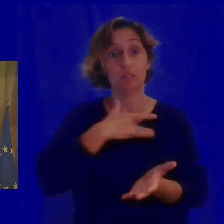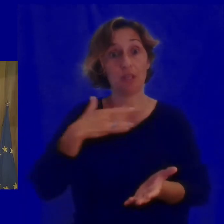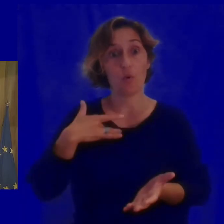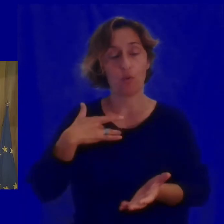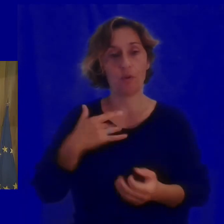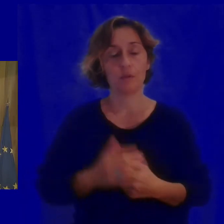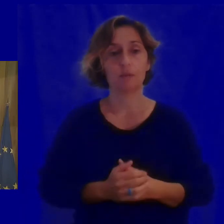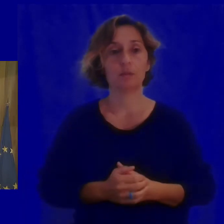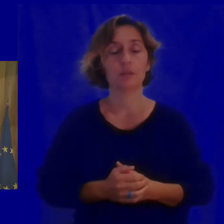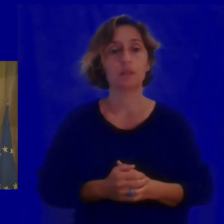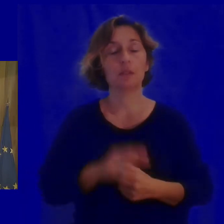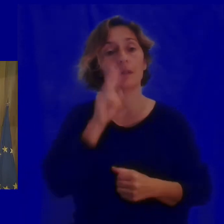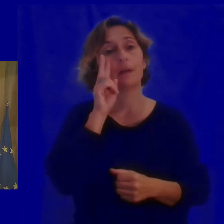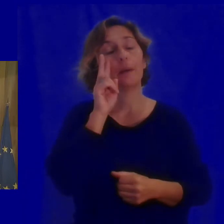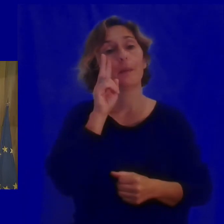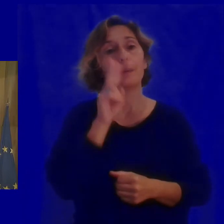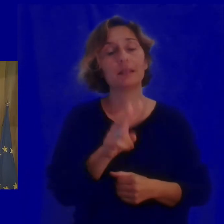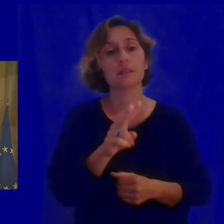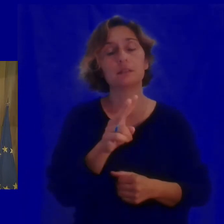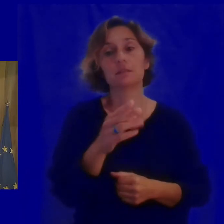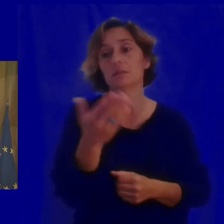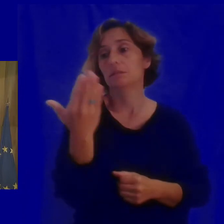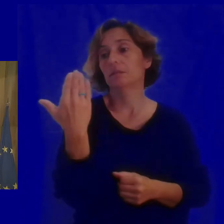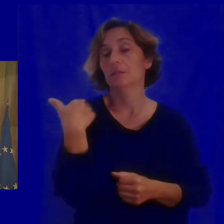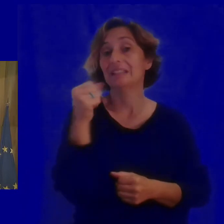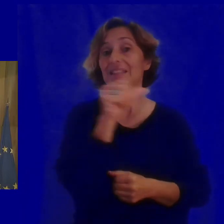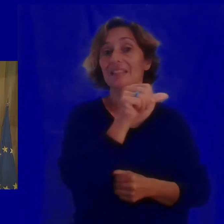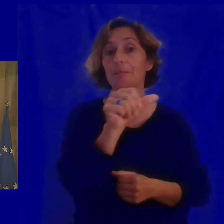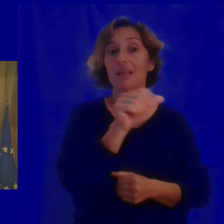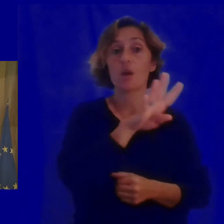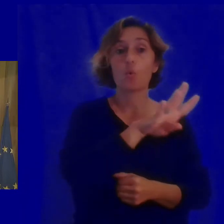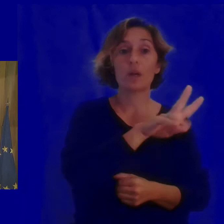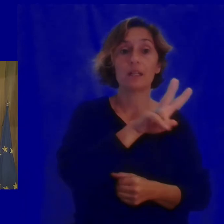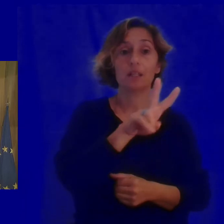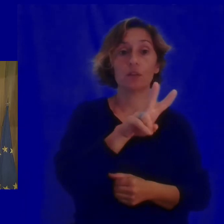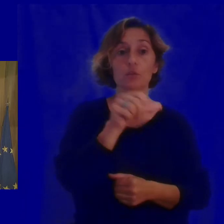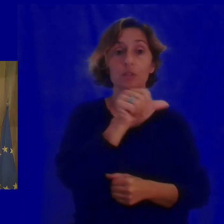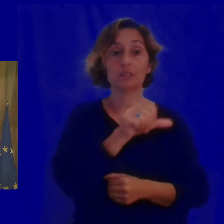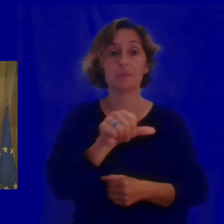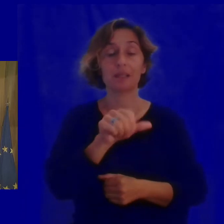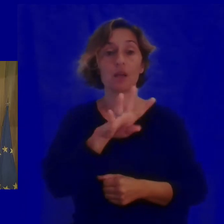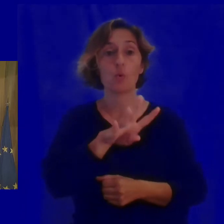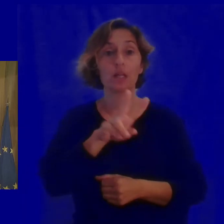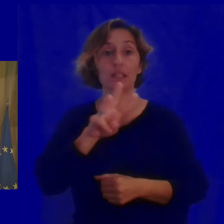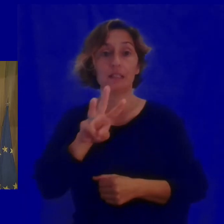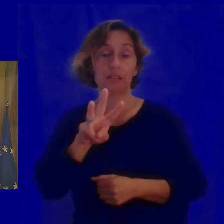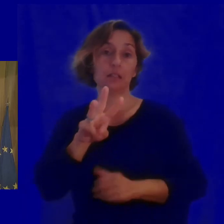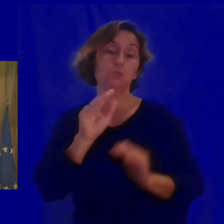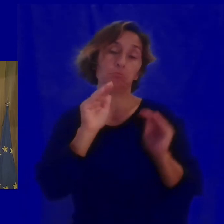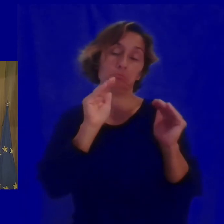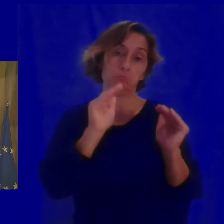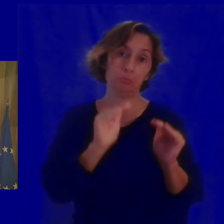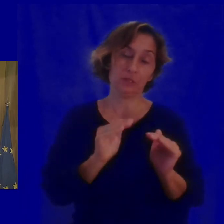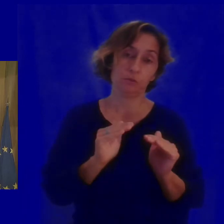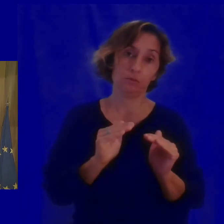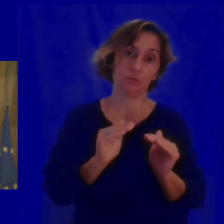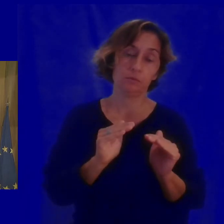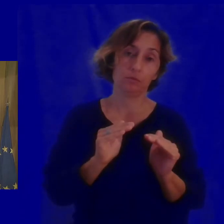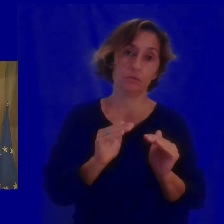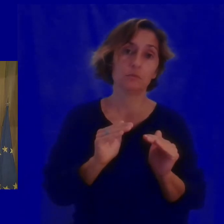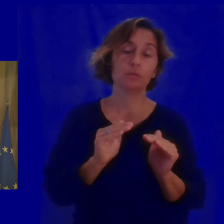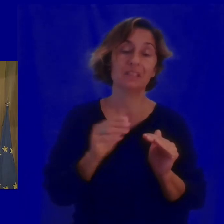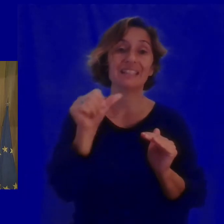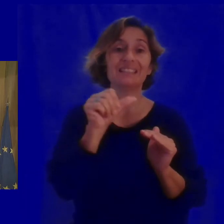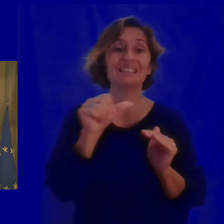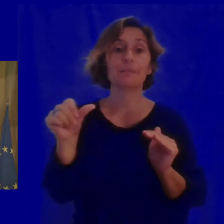veis cómo así hemos tenido la semana 42 y 43 con un número bajo y ha subido en la